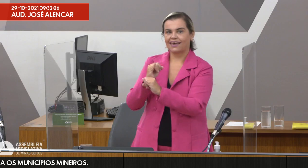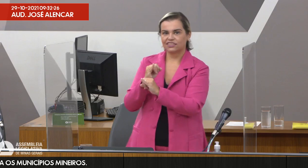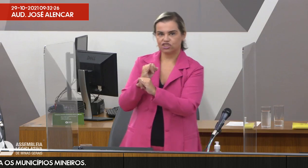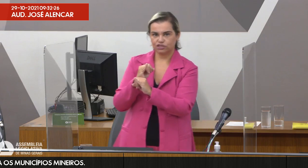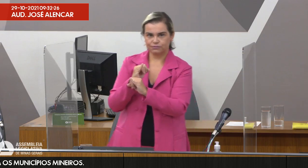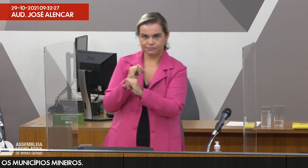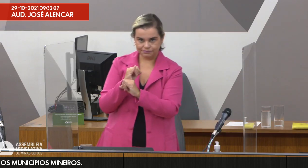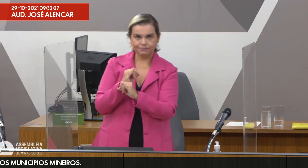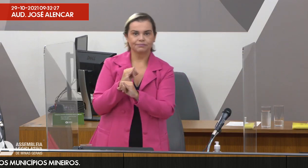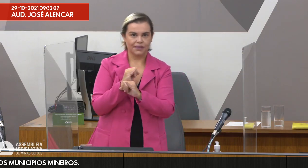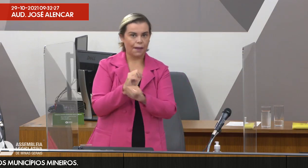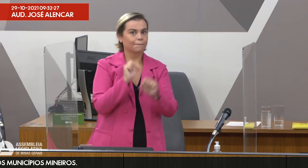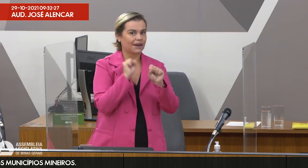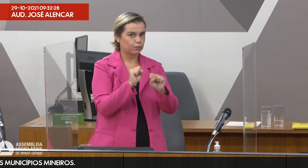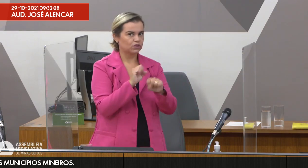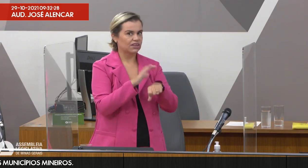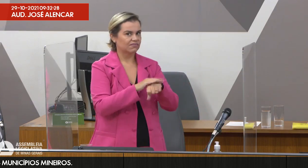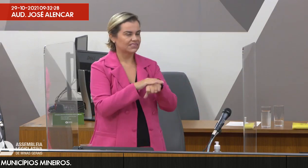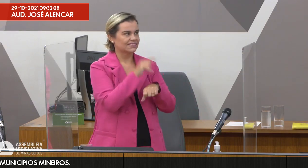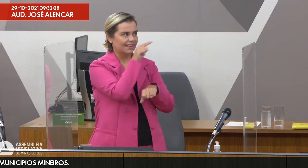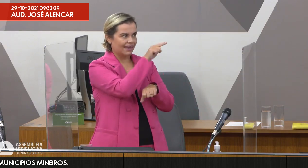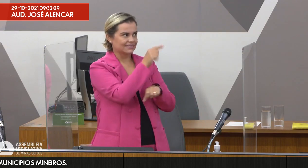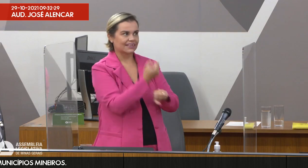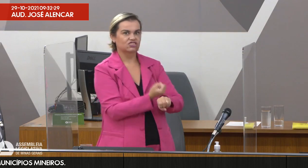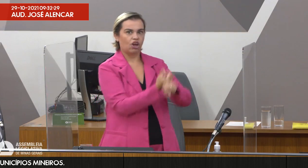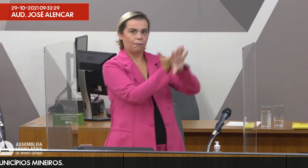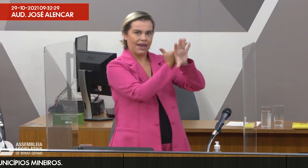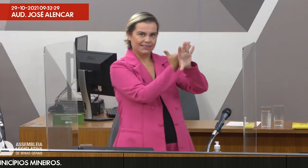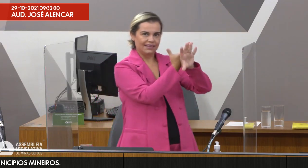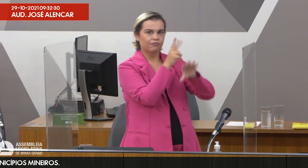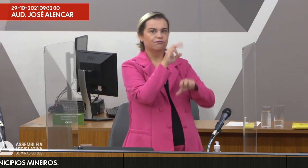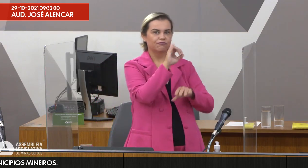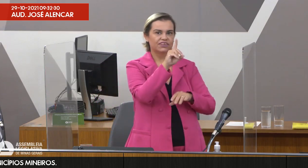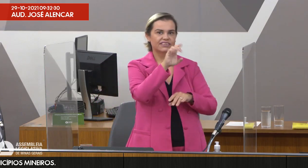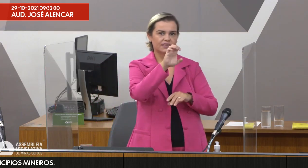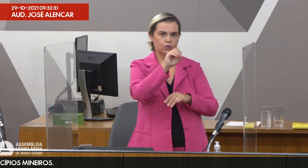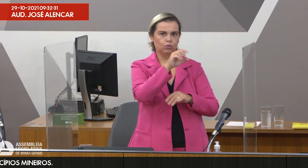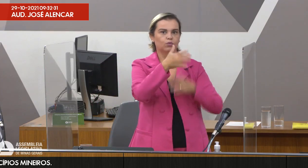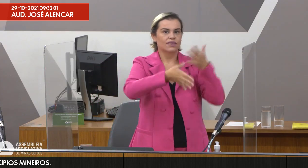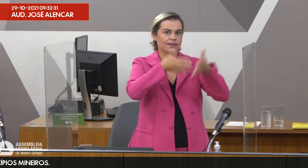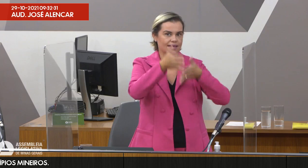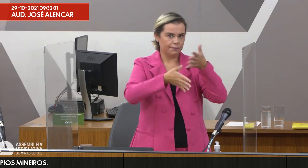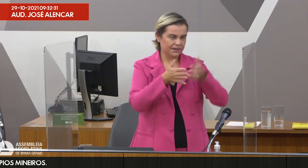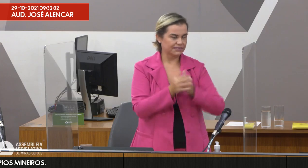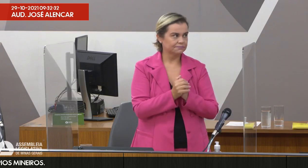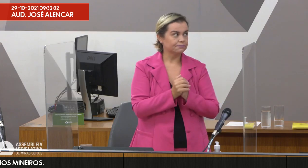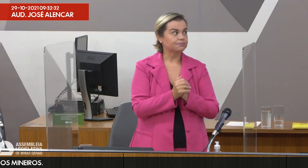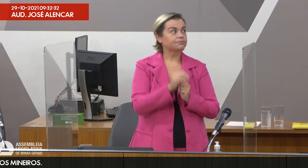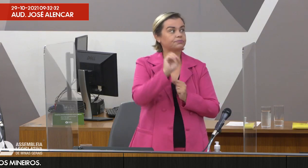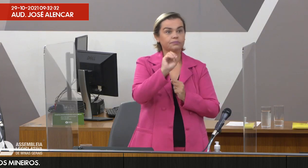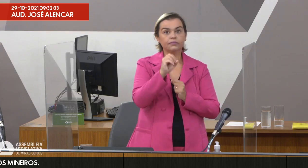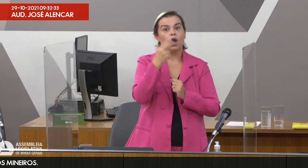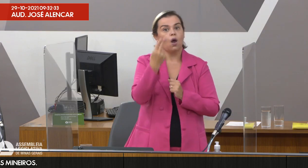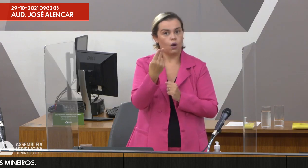o serviço com profissionais tradutores e intérpretes de Libras que realizam, por meio